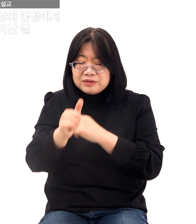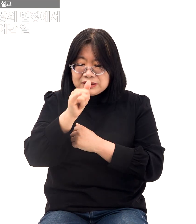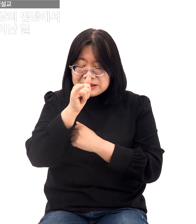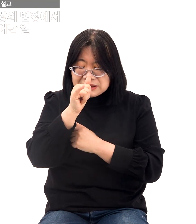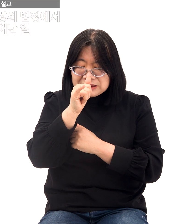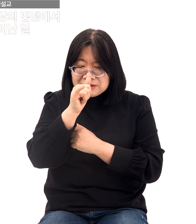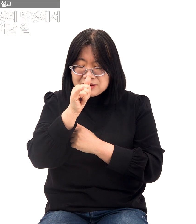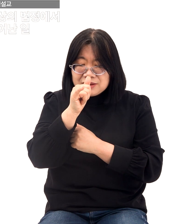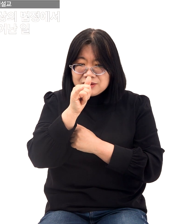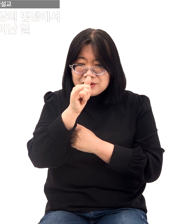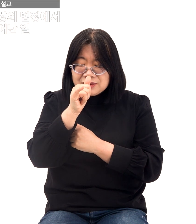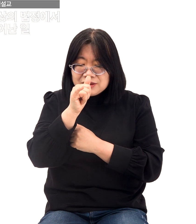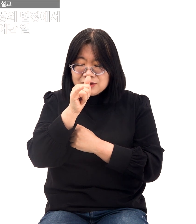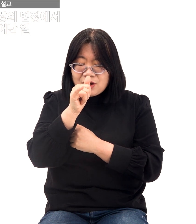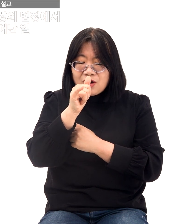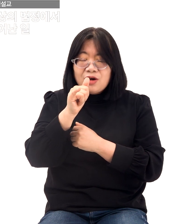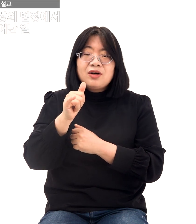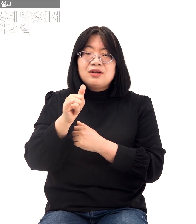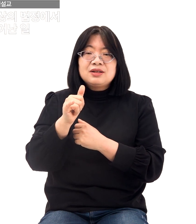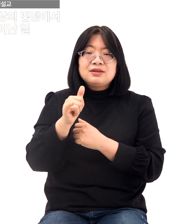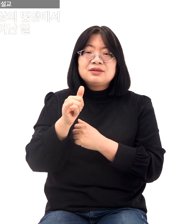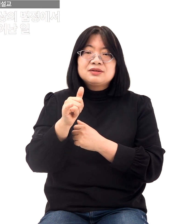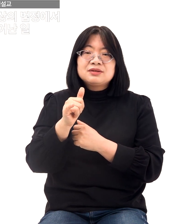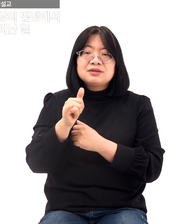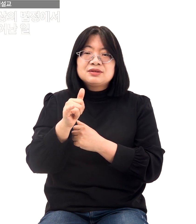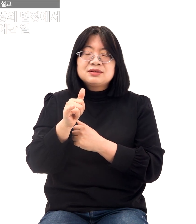그래요? 구원이라 그래요. 구원하셨어요.